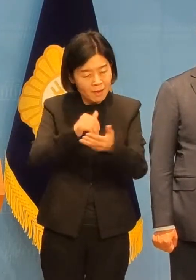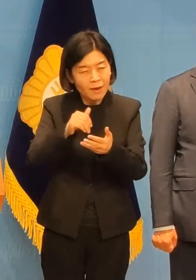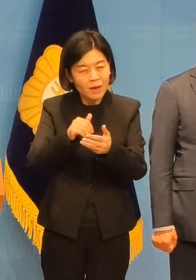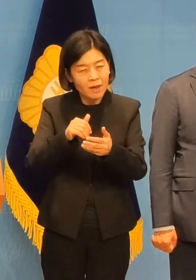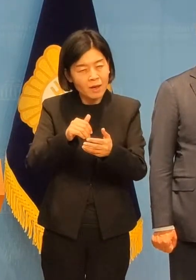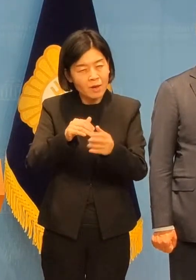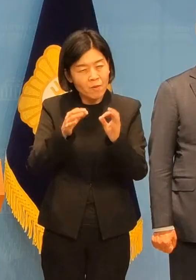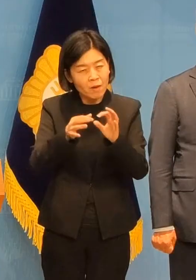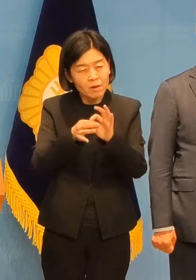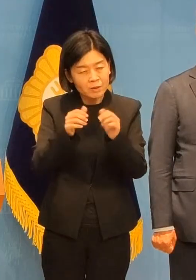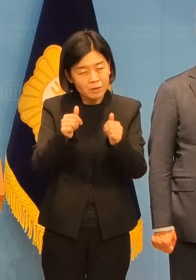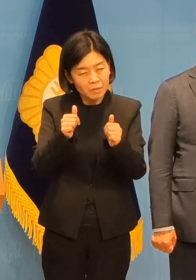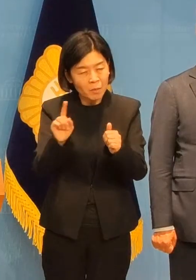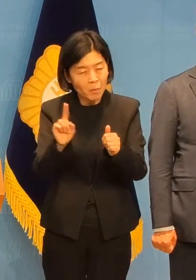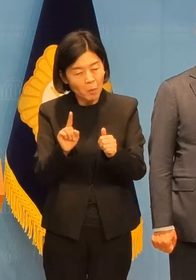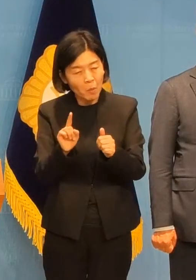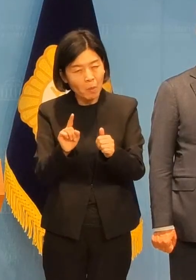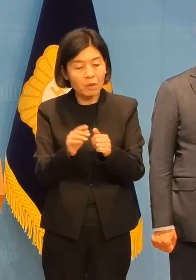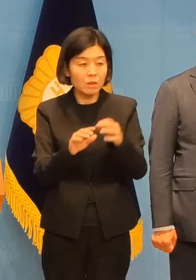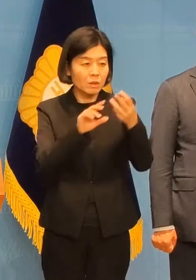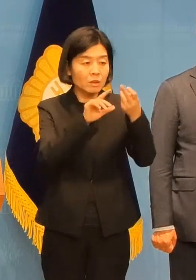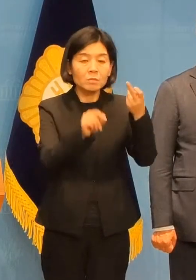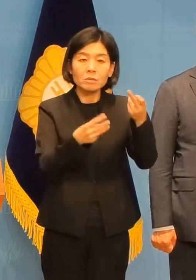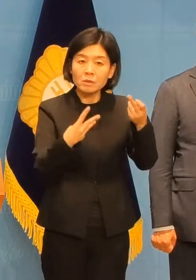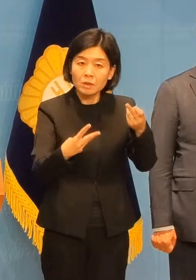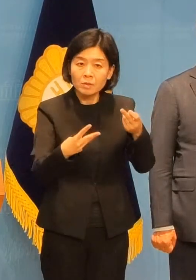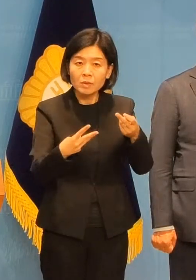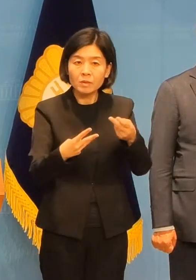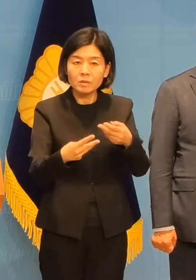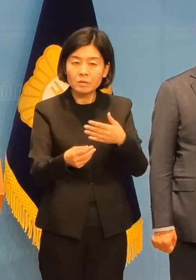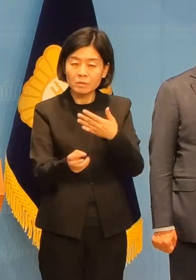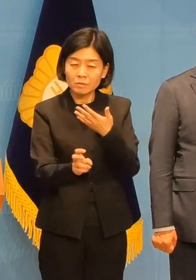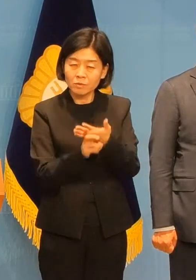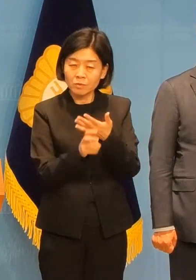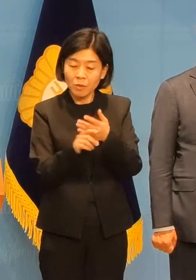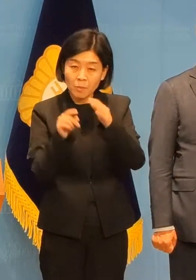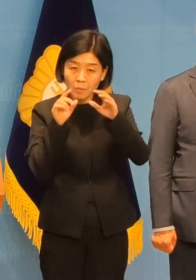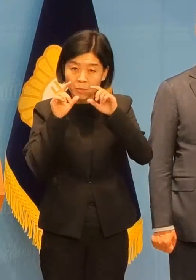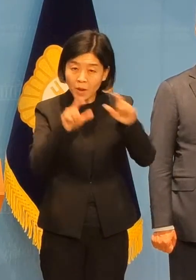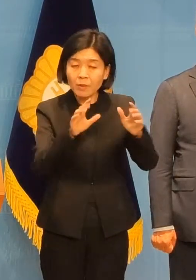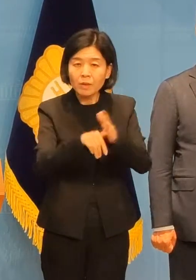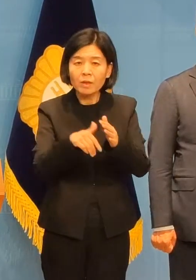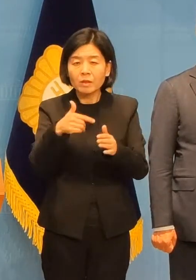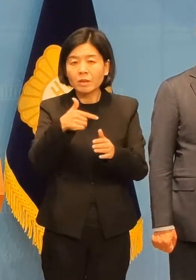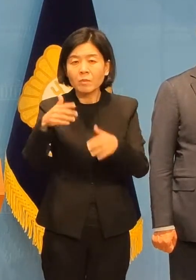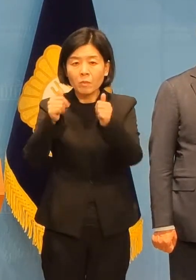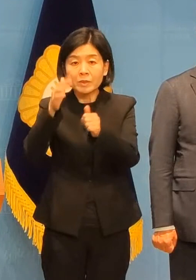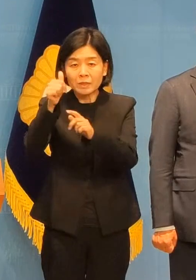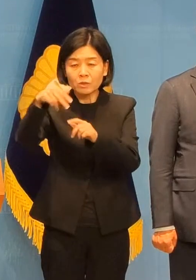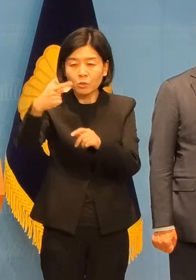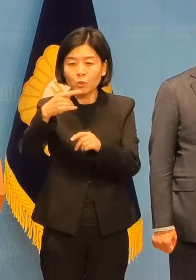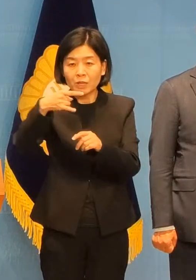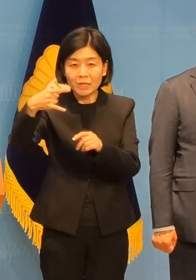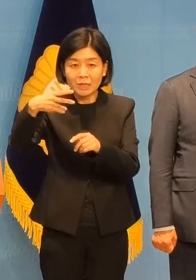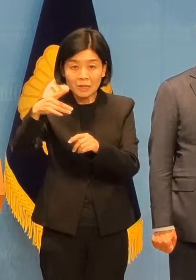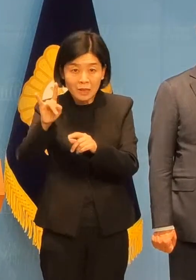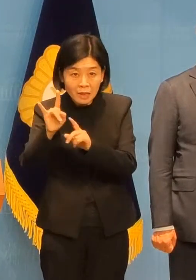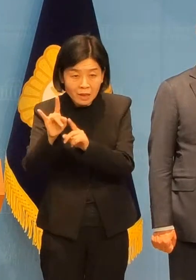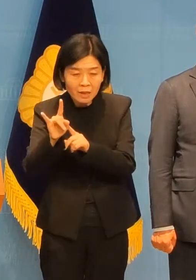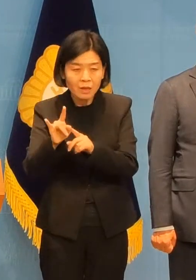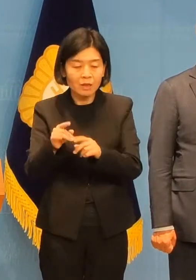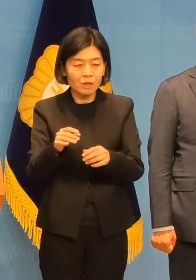3일 불법 계엄 당시 조희대 대법원장을 포함한 법원 수뇌부는 계엄을 합법으로